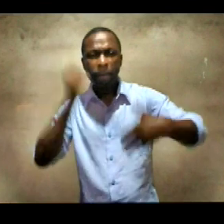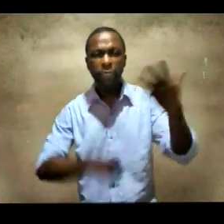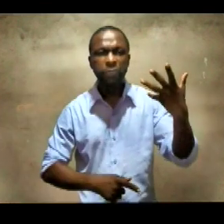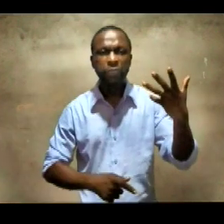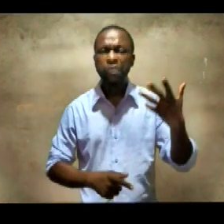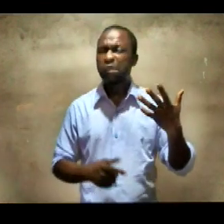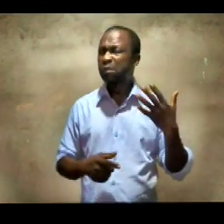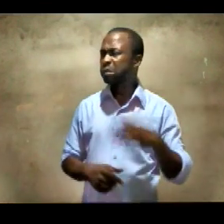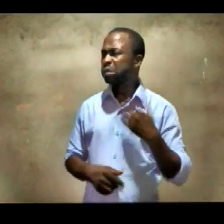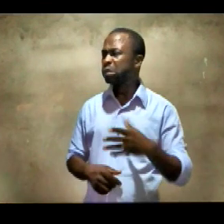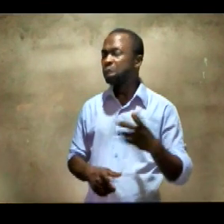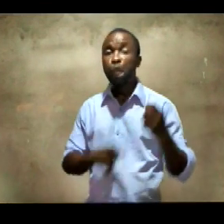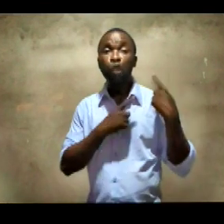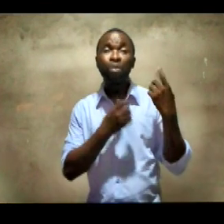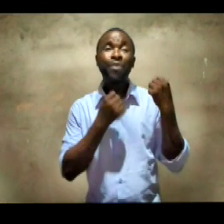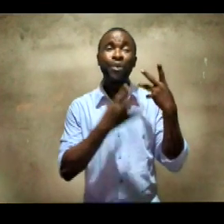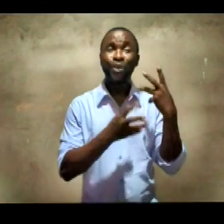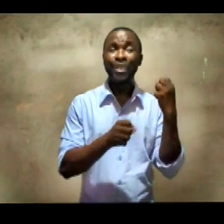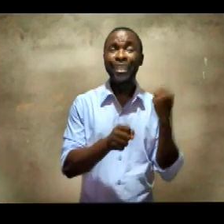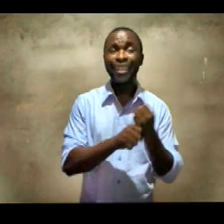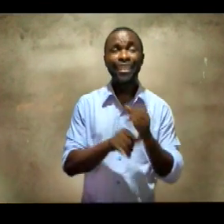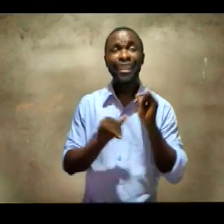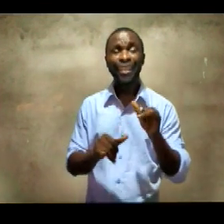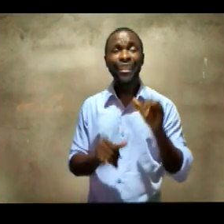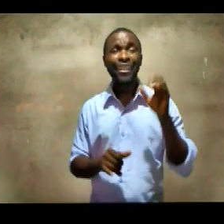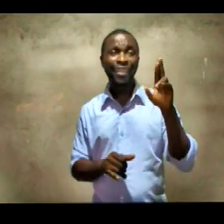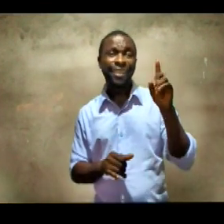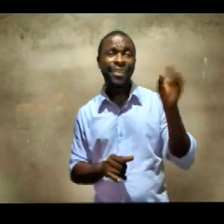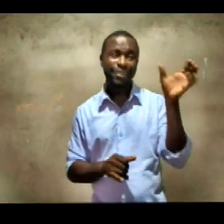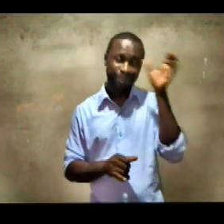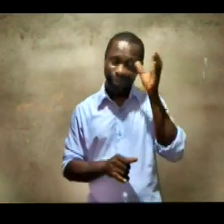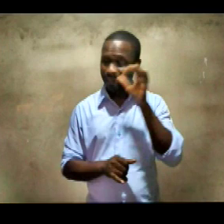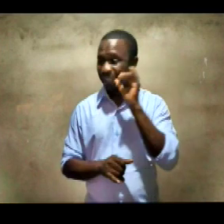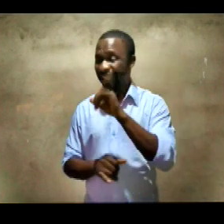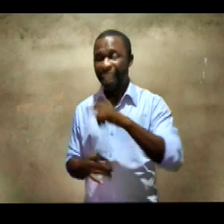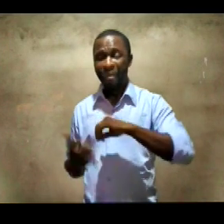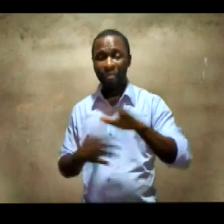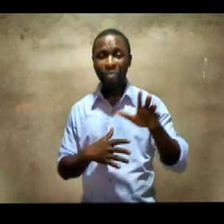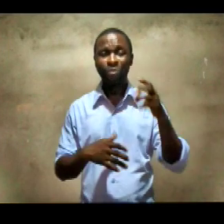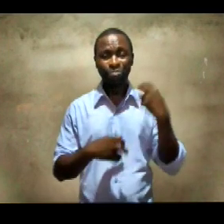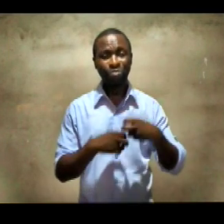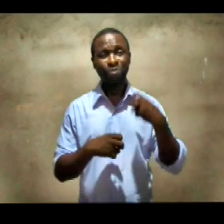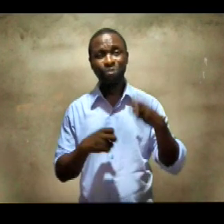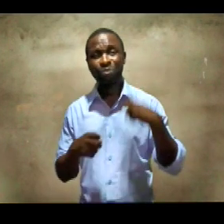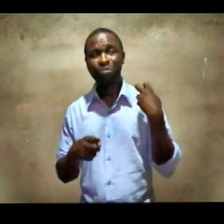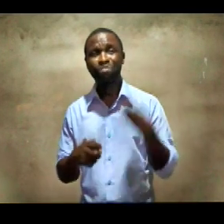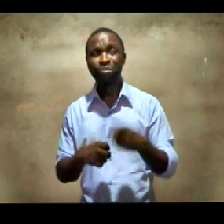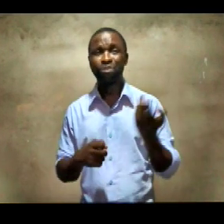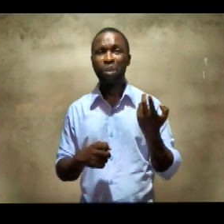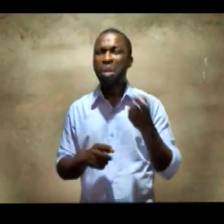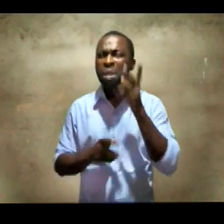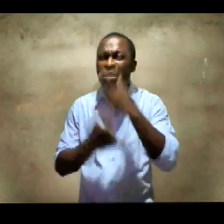la RDC est troublé depuis des années par l'IS, qui contrôle des pans entiers de son territoire et exploite ses richesses